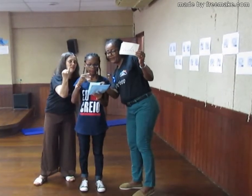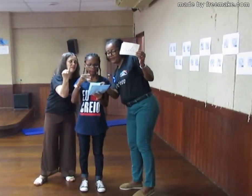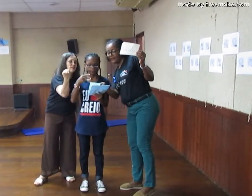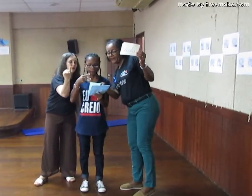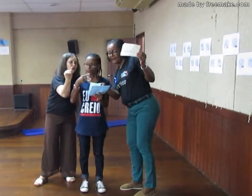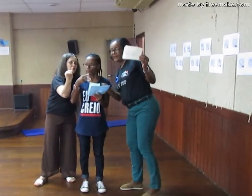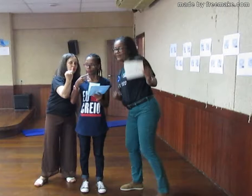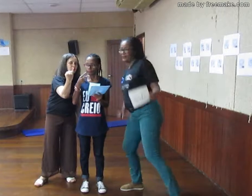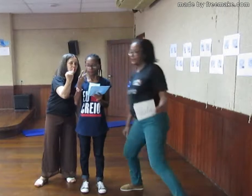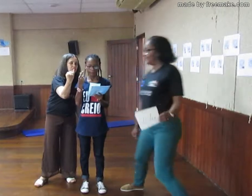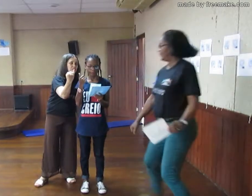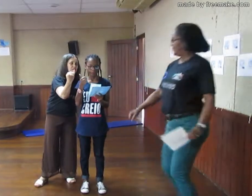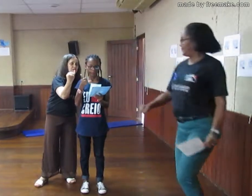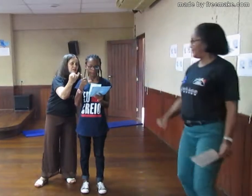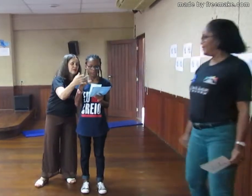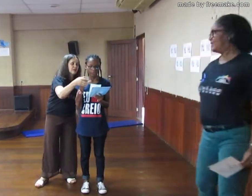Assim, ó.